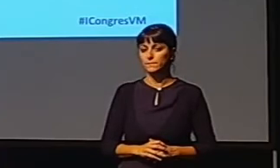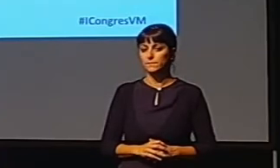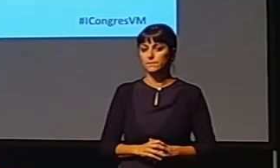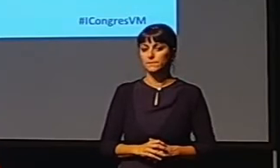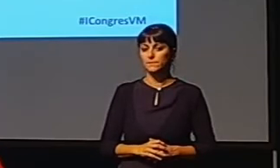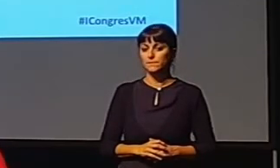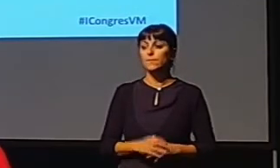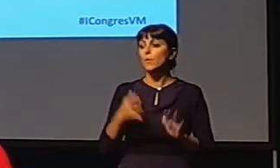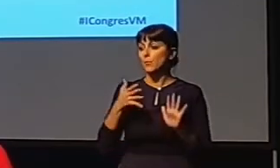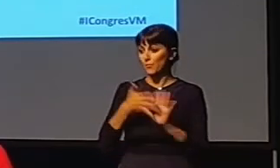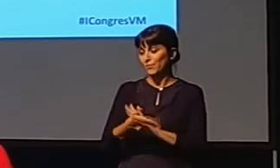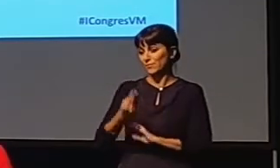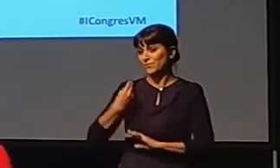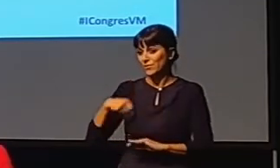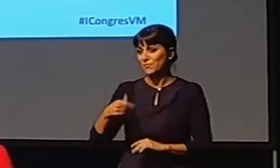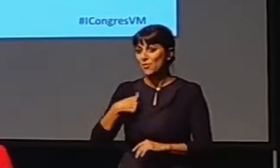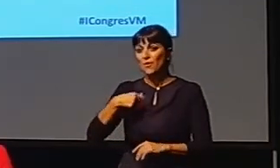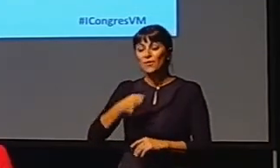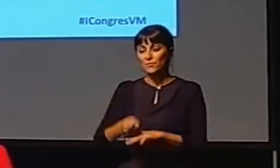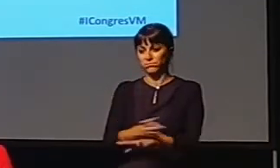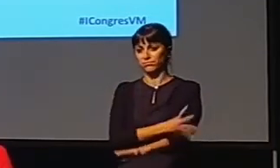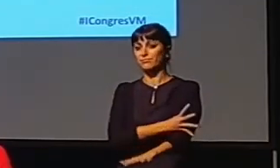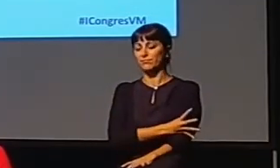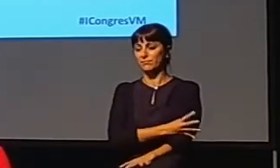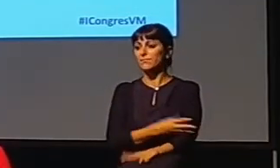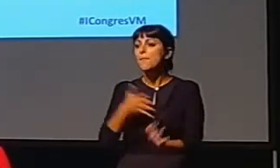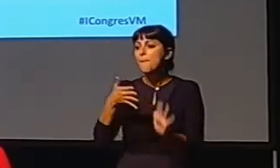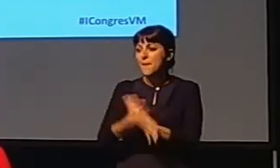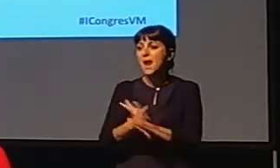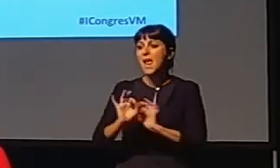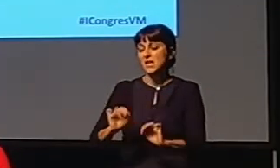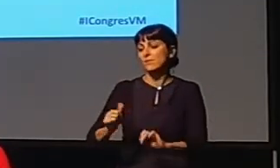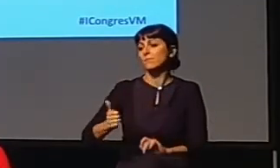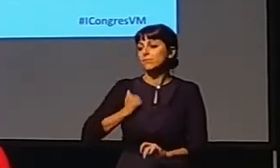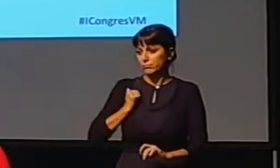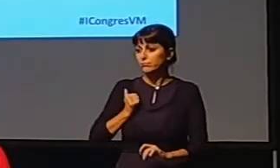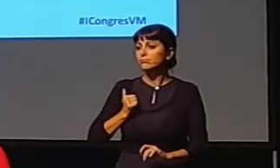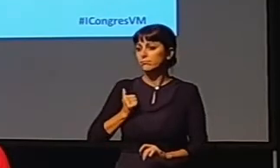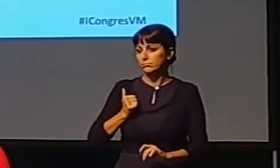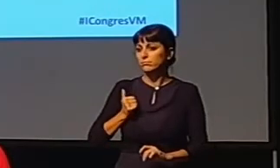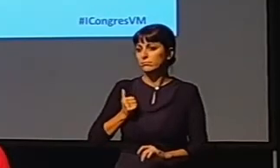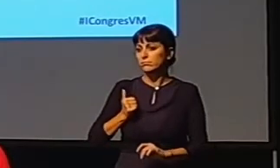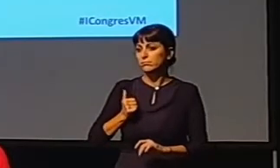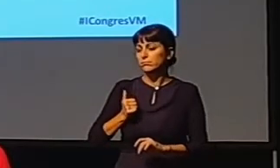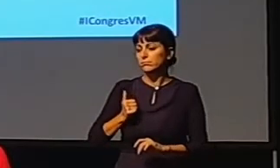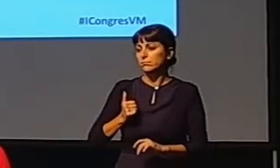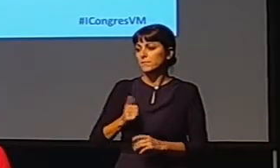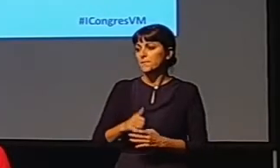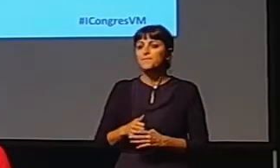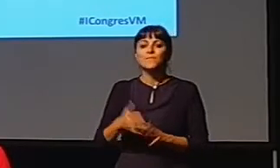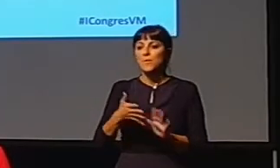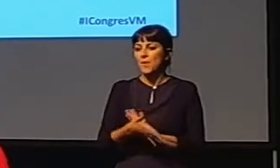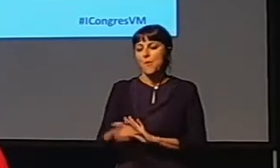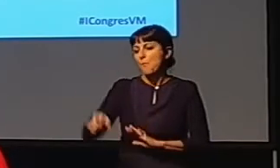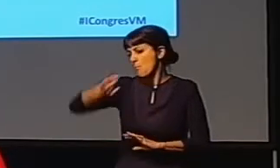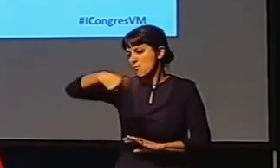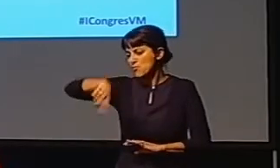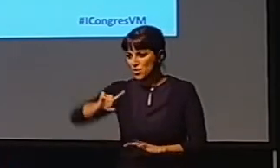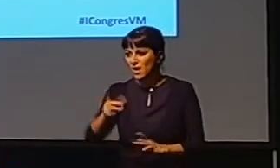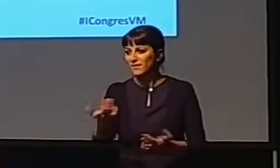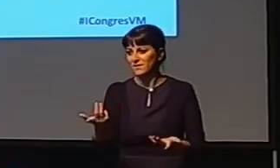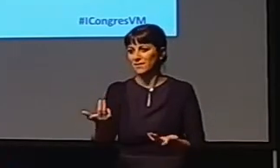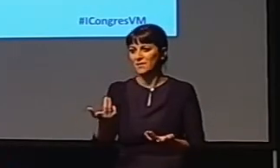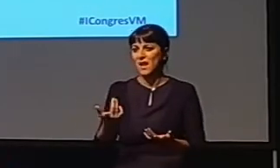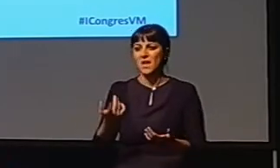Per això també estic emocionada, perquè també és la possibilitat, moltes de vosaltres m'heu escoltat sempre, no?, plantejant que no hi ha model, que hi ha